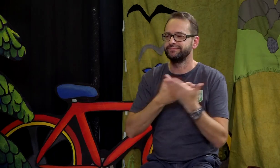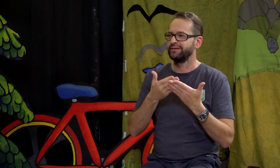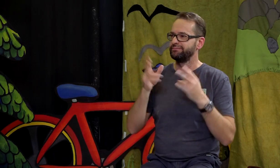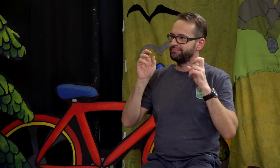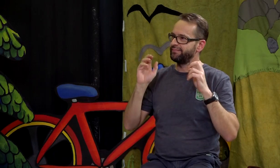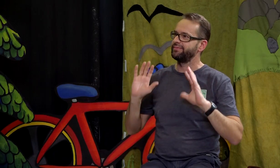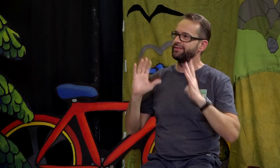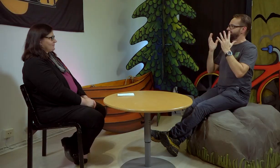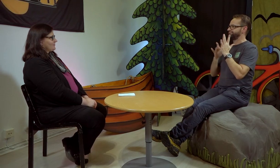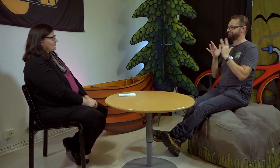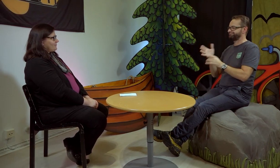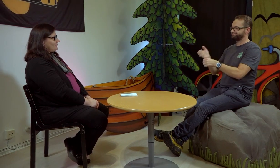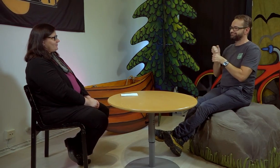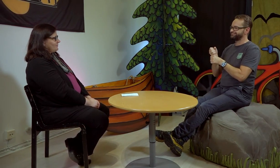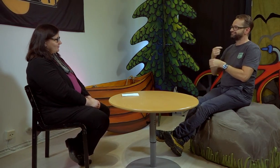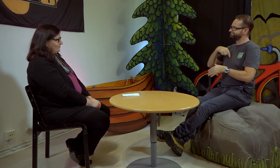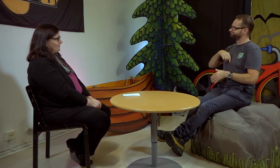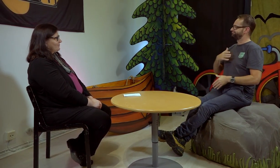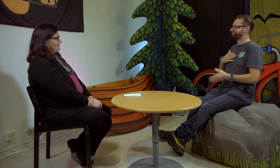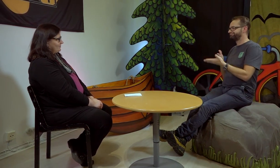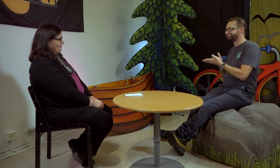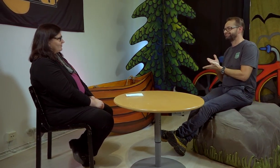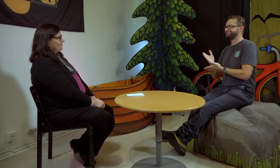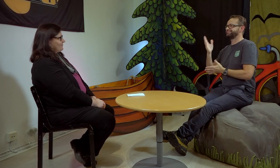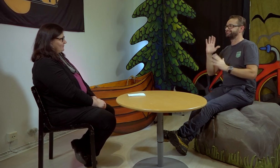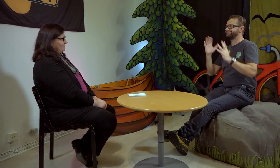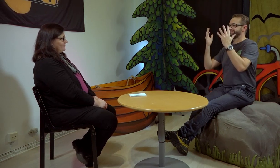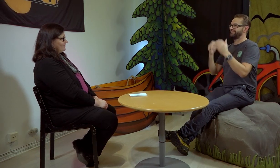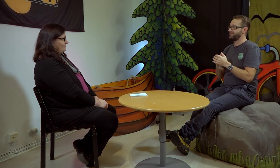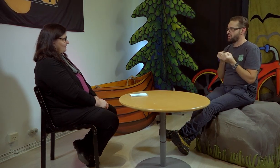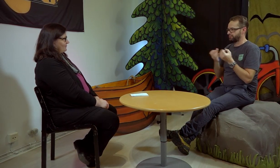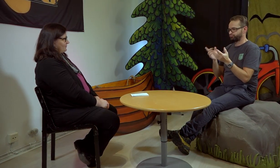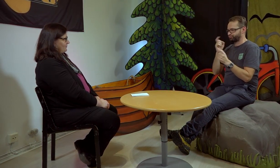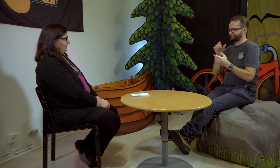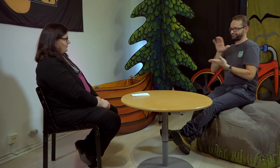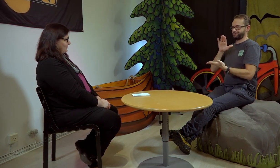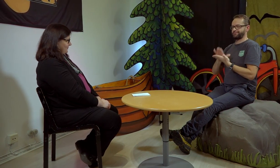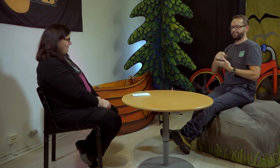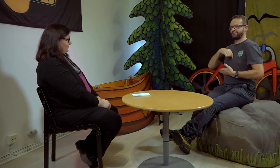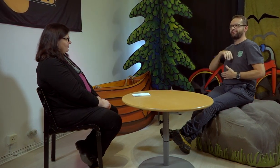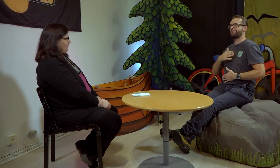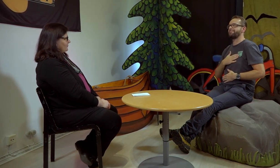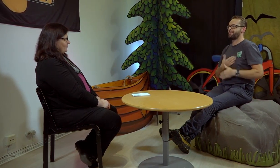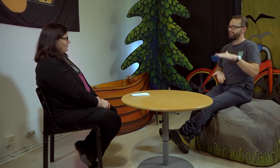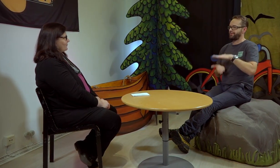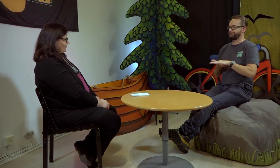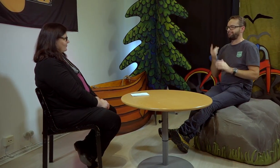ja sain sillä tavalla elää ja pitää Jeesuksesta kiinni ja jatka sillä tavalla eteenpäin. En luovuta sitä koskaan, se on varma perustus ja